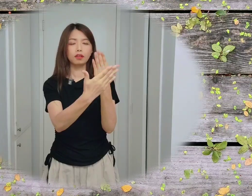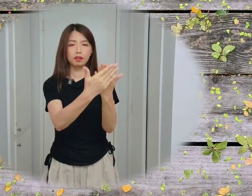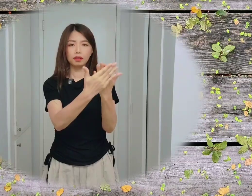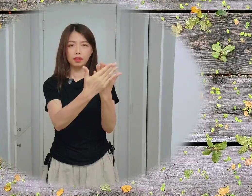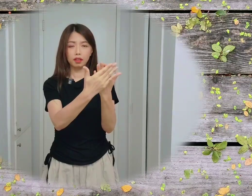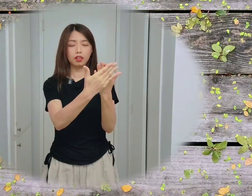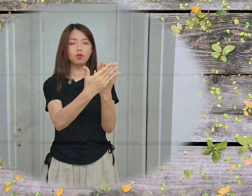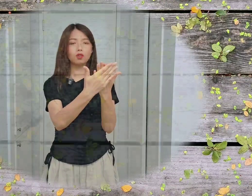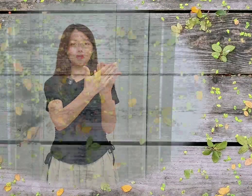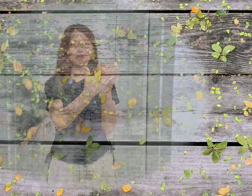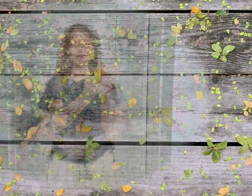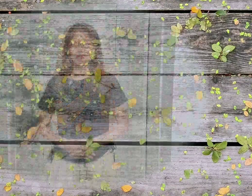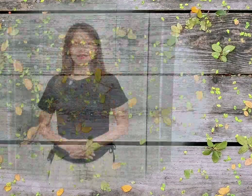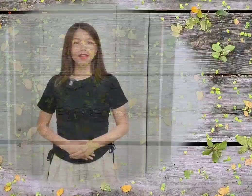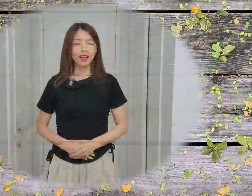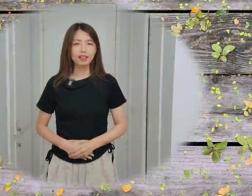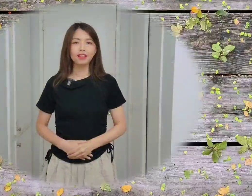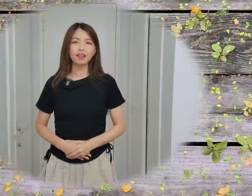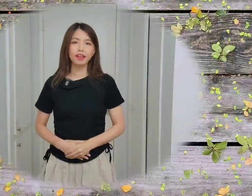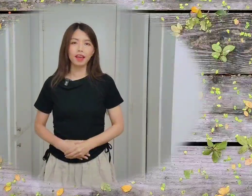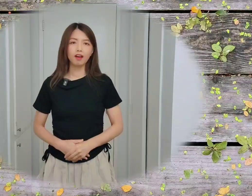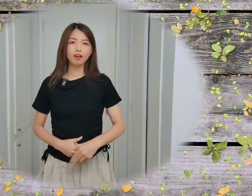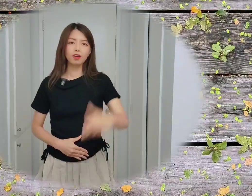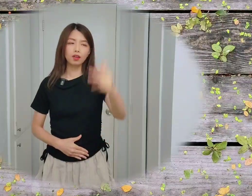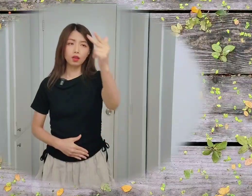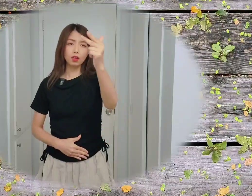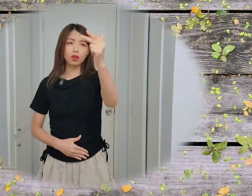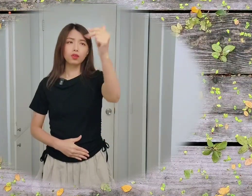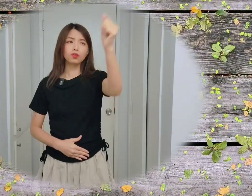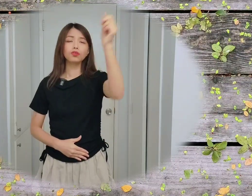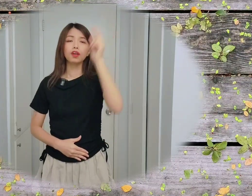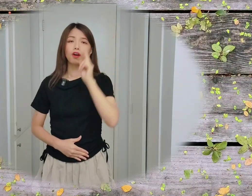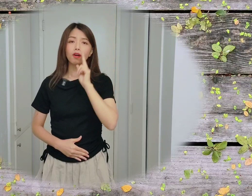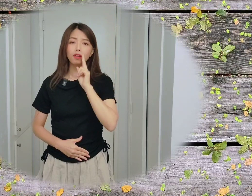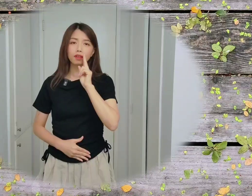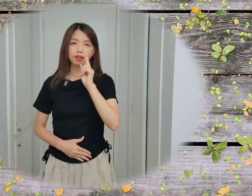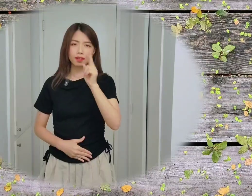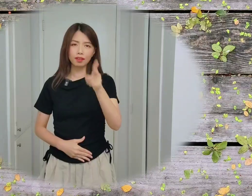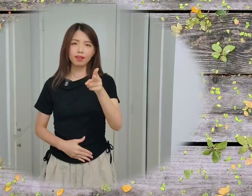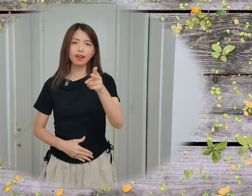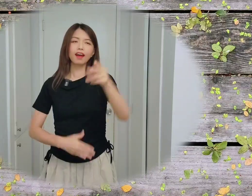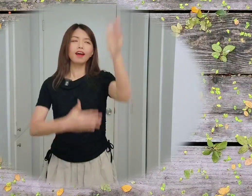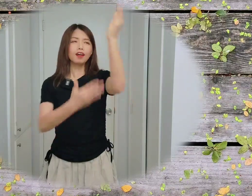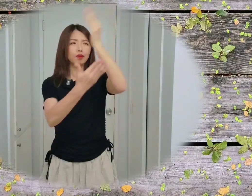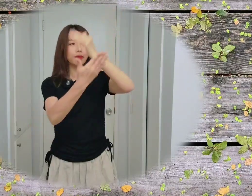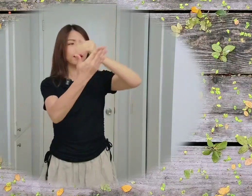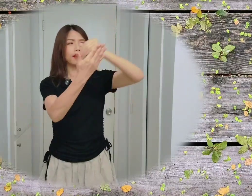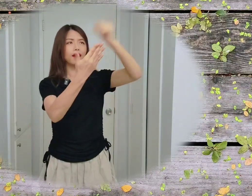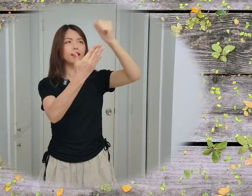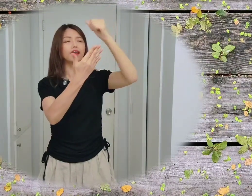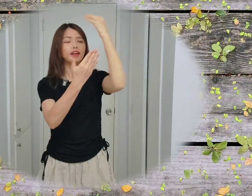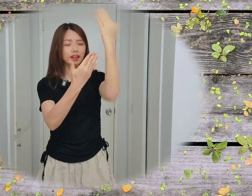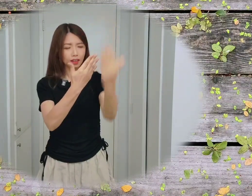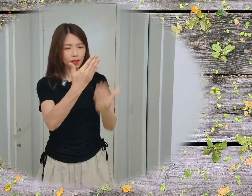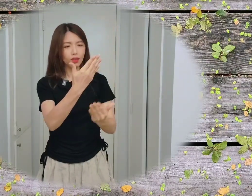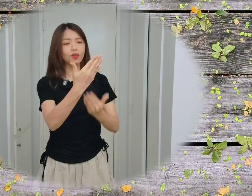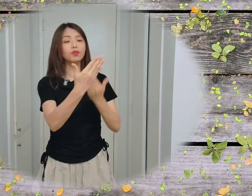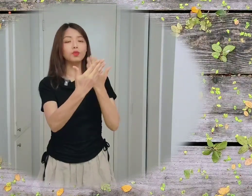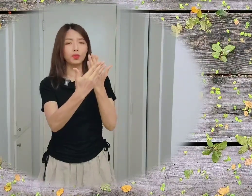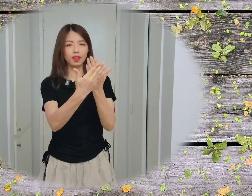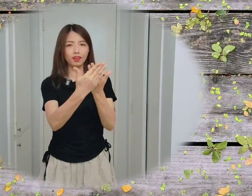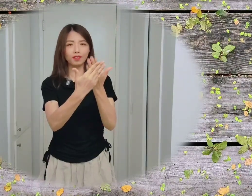받아주소서. 부탁 수어는요. 탁탁 쳐주시면 돼요. 이렇게 손을 쳐주시면 뭐뭐 해주세요 이런